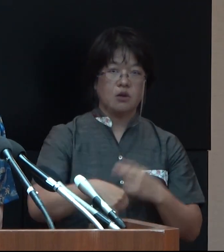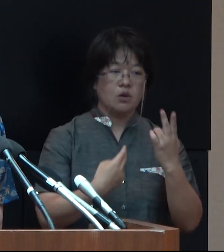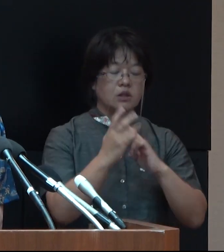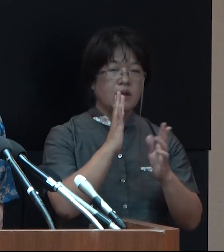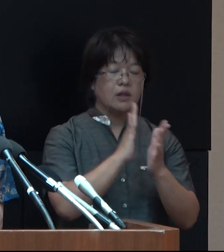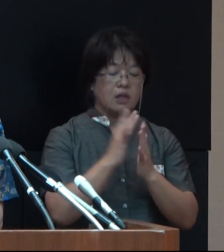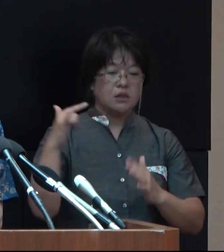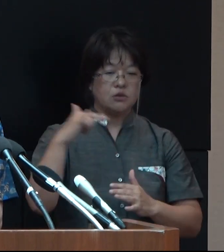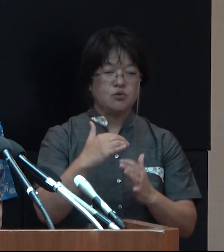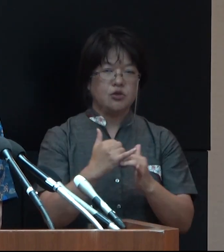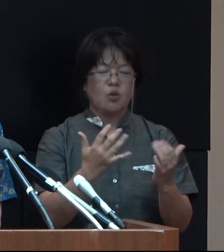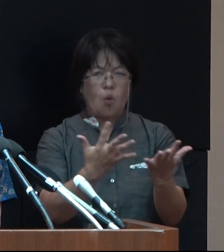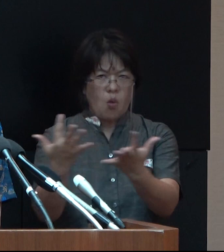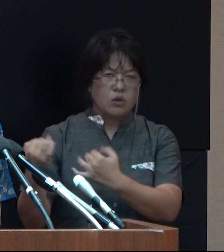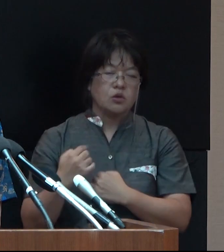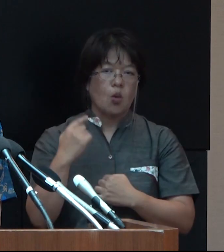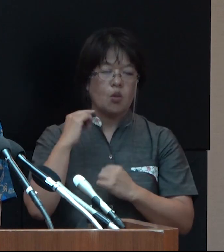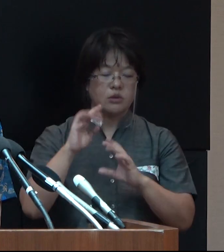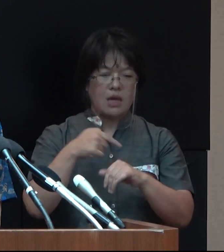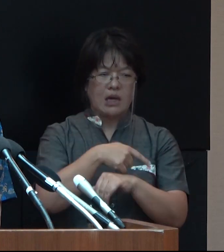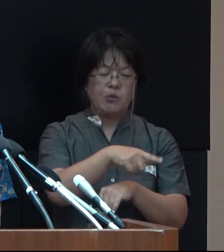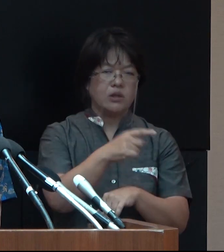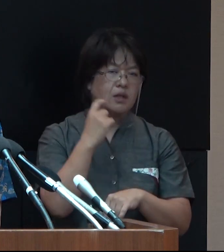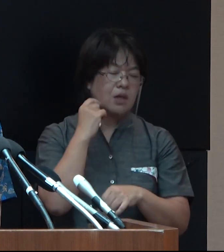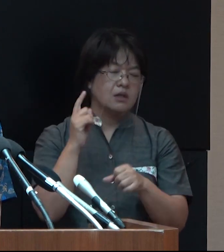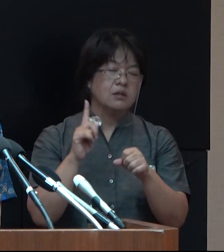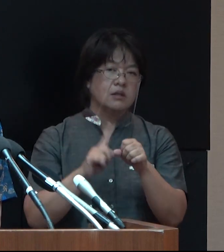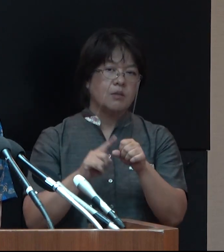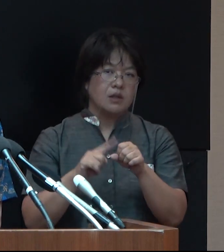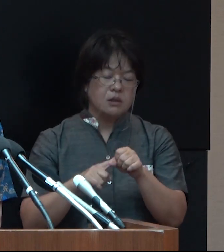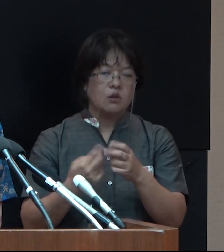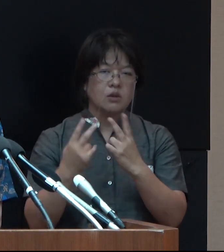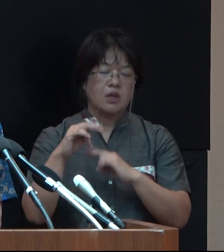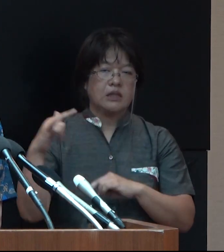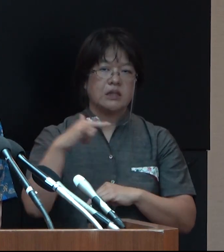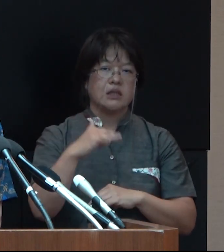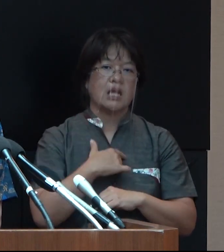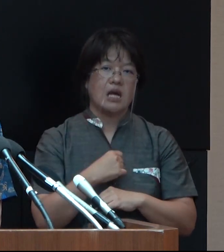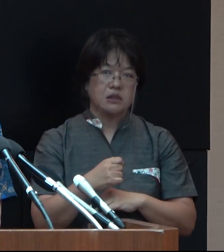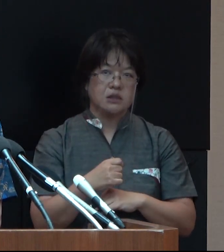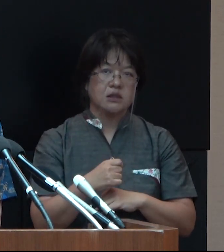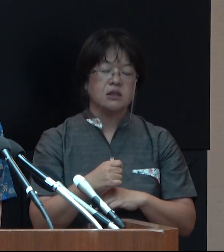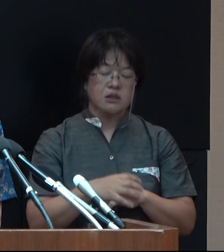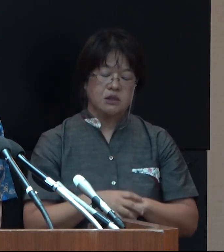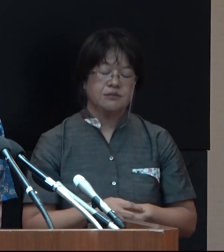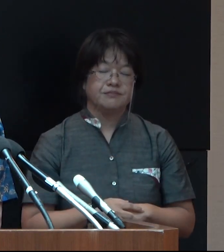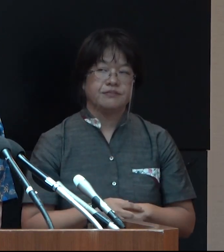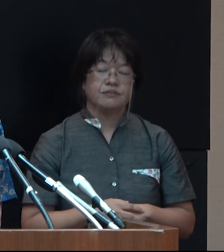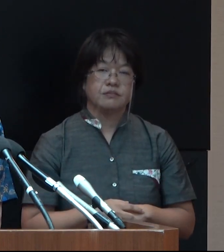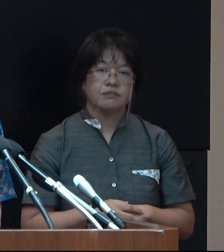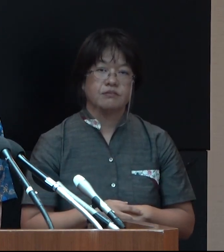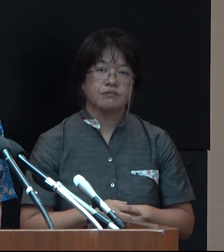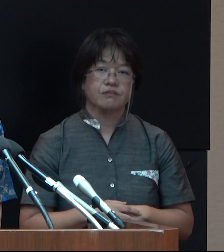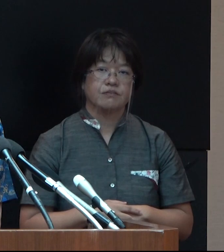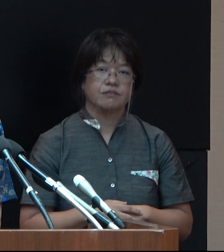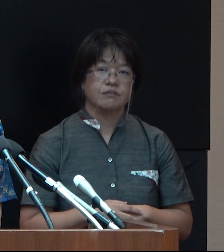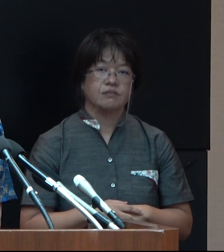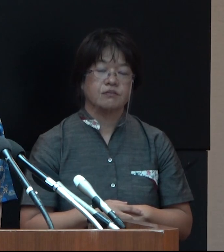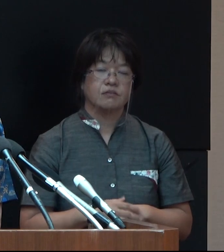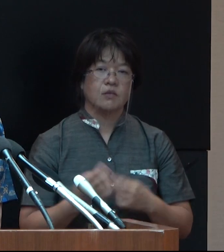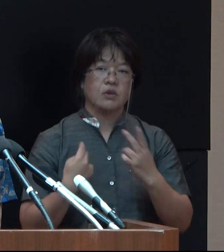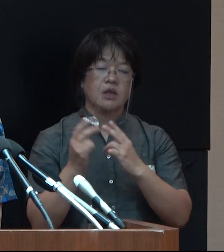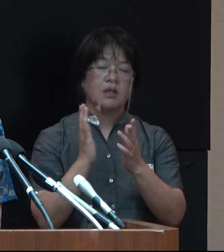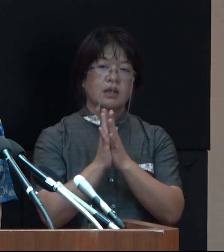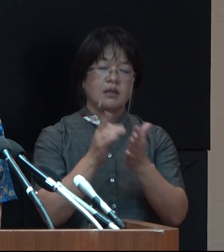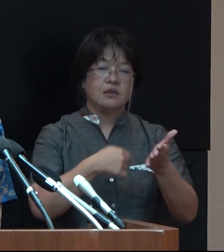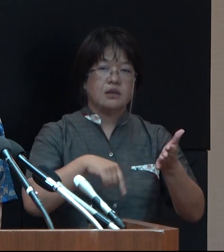する客は多いと思うんですけれども、そういう方々に呼びかけを、改めてお願いします。 県外の方々ですか？ 県外在住の